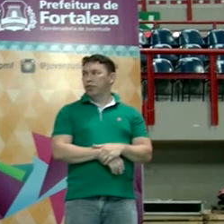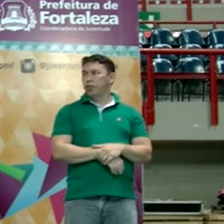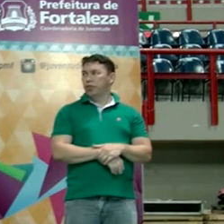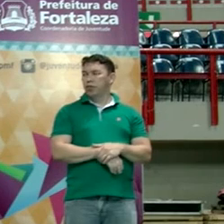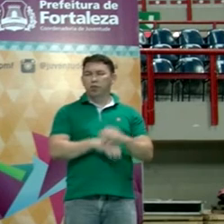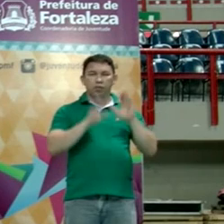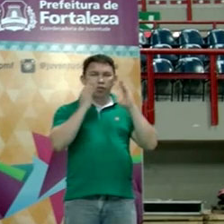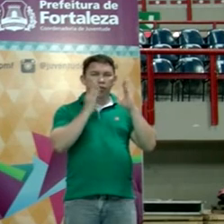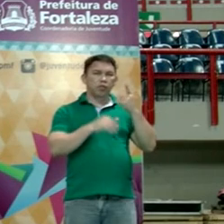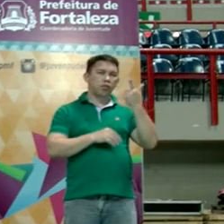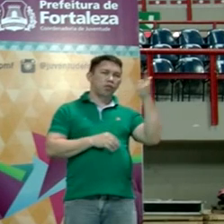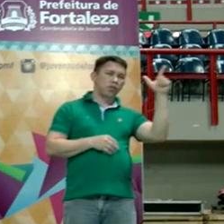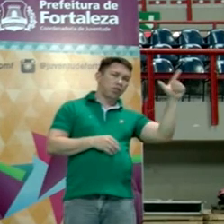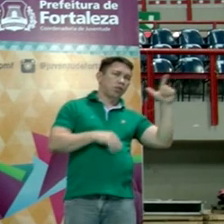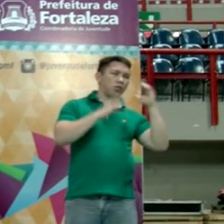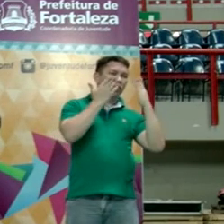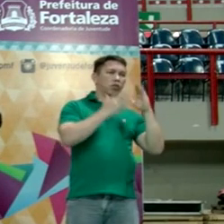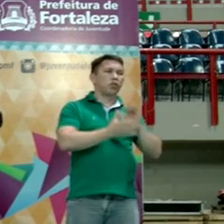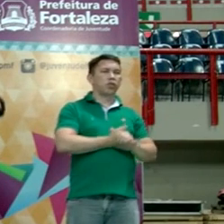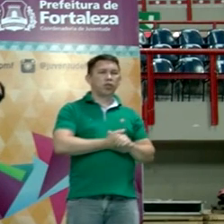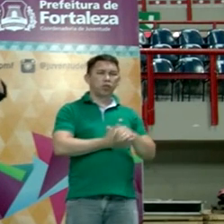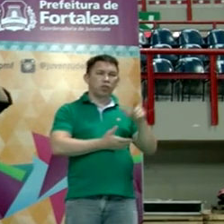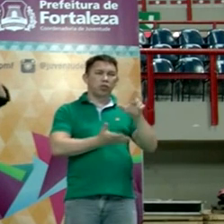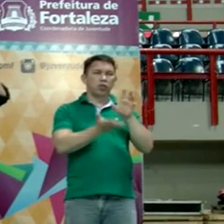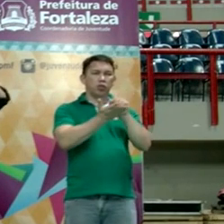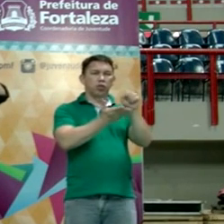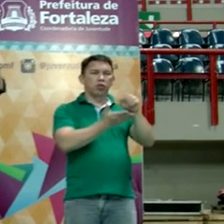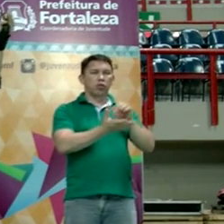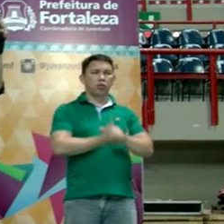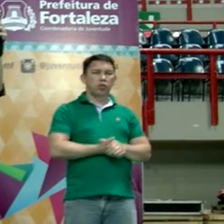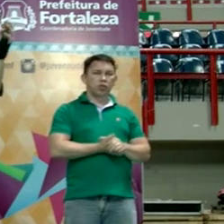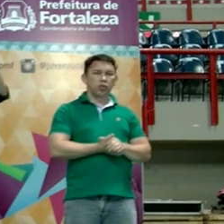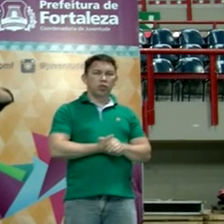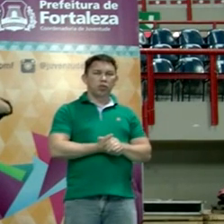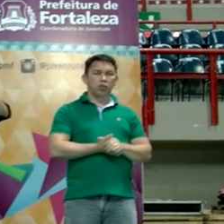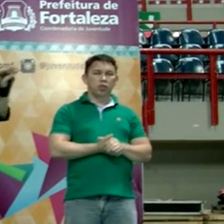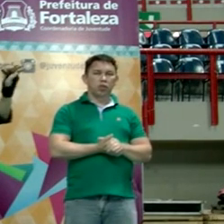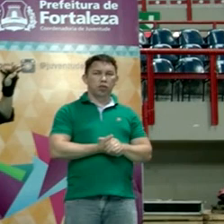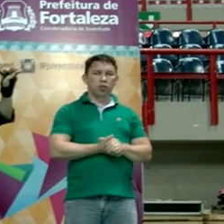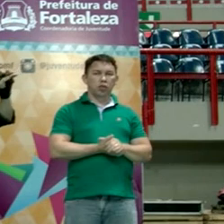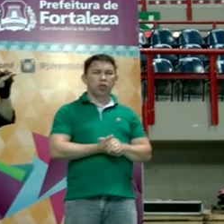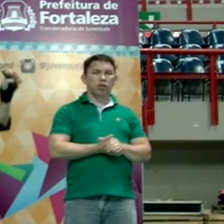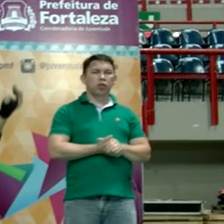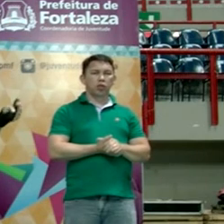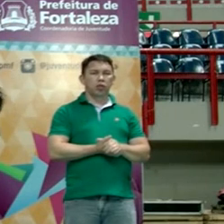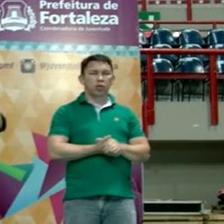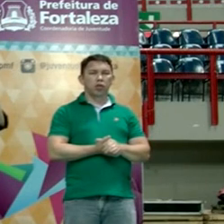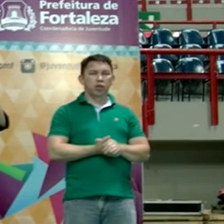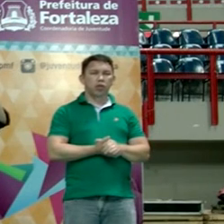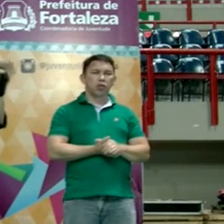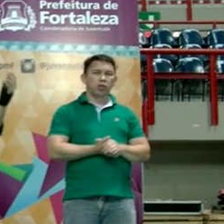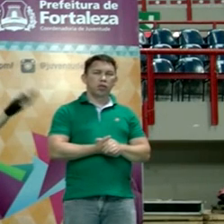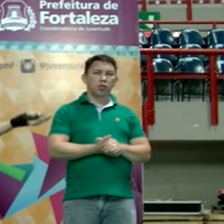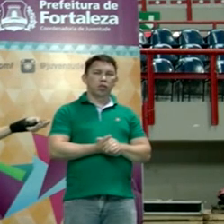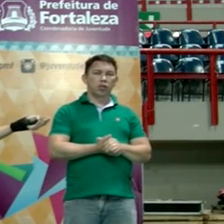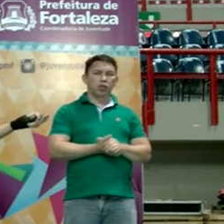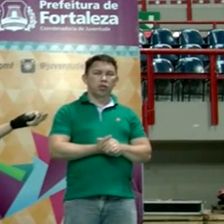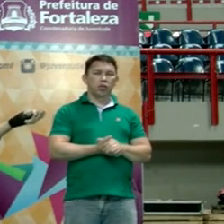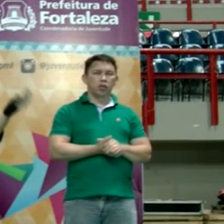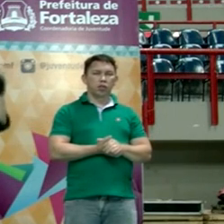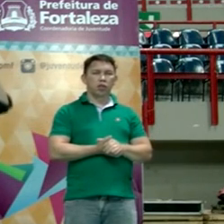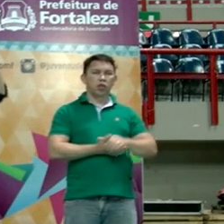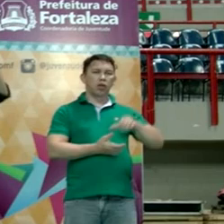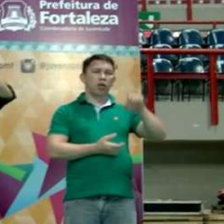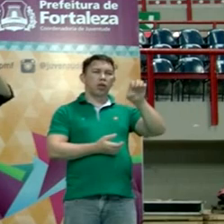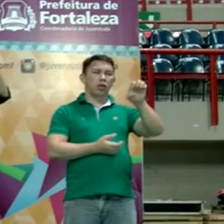lotou. Aí eu tive que construir um outro. Então o pessoal que quiser agora bota Ciliano, um já vai estar cheio, mas aí o outro começou agora, tá? Então você bota lá Ciliano, não existe